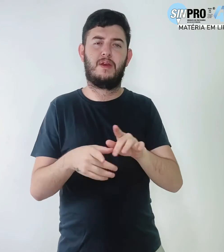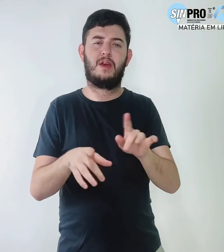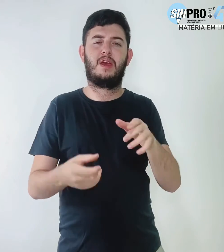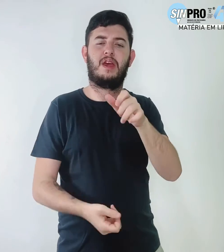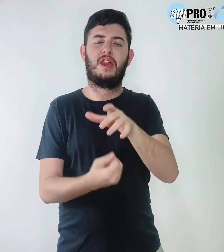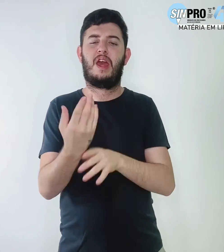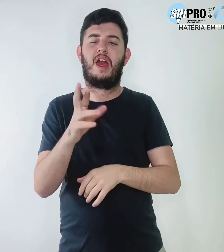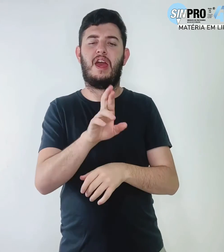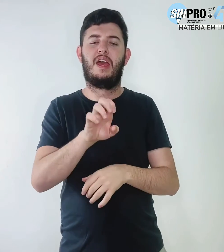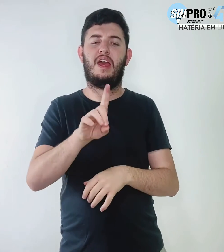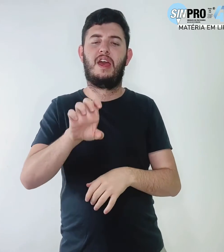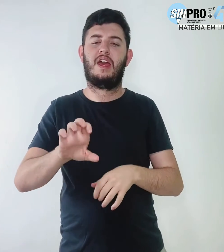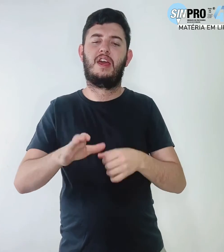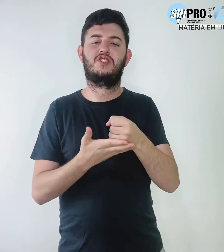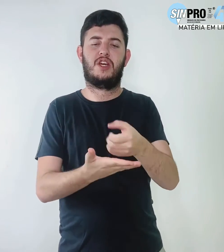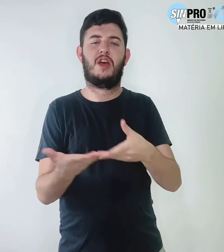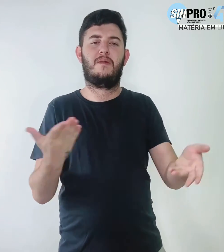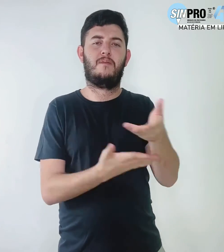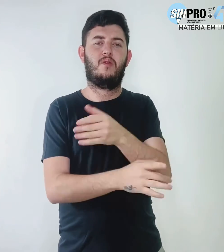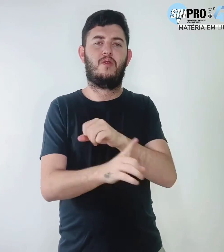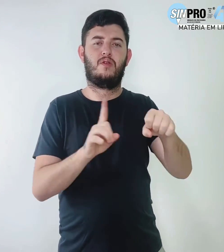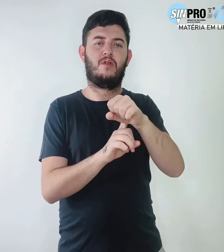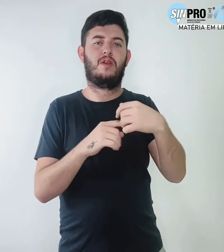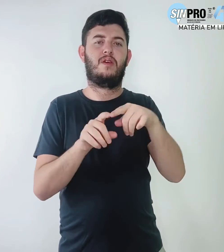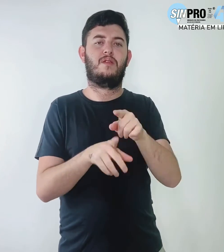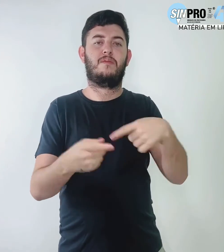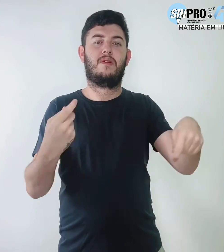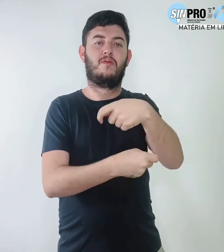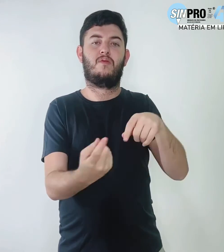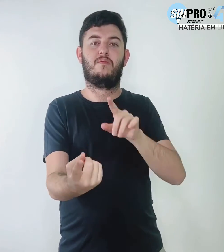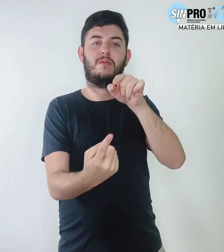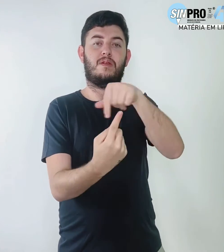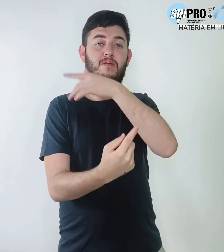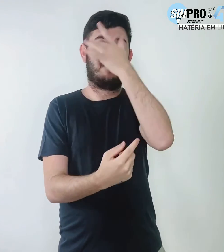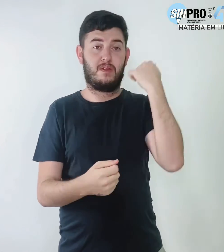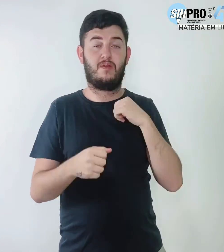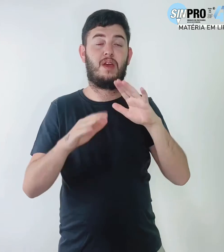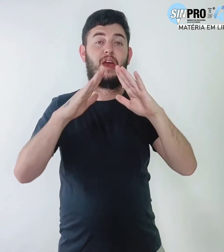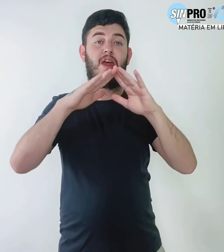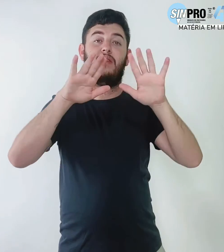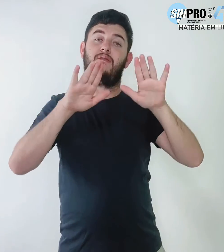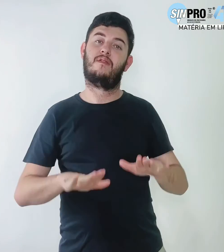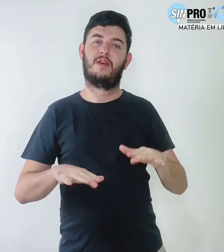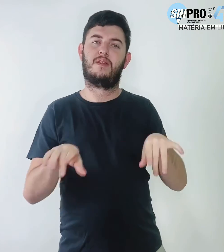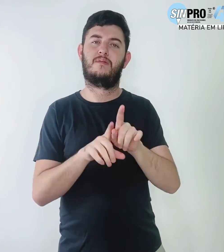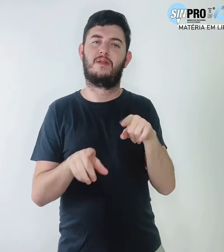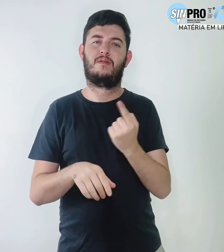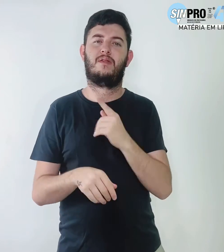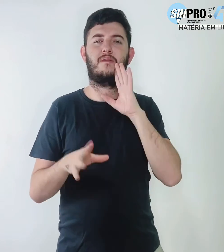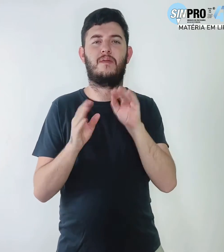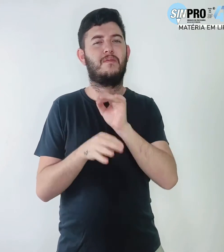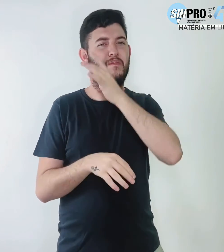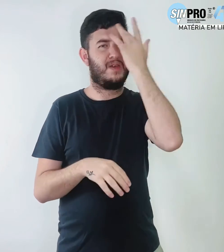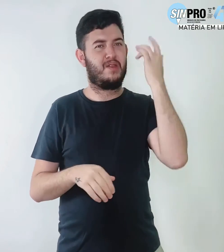e econômico para que as pessoas precisem ficar em casa. Muitas vezes elas estão